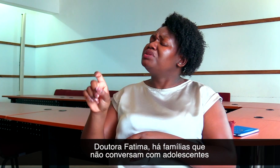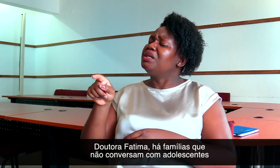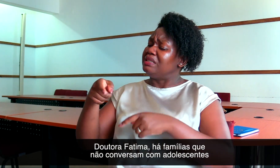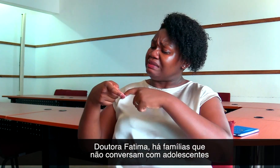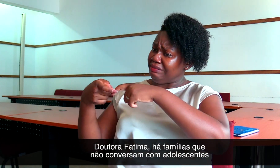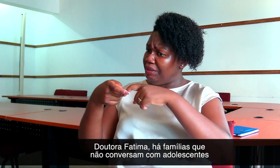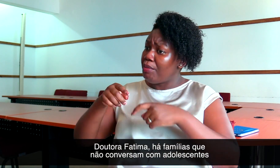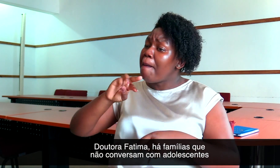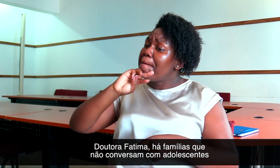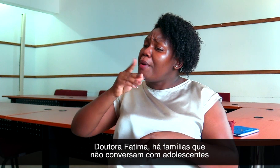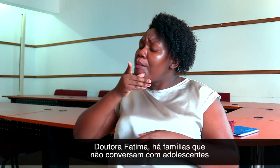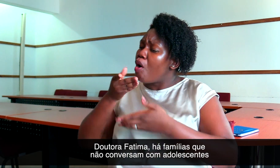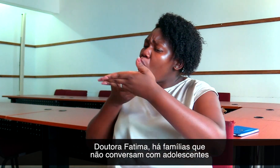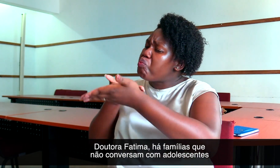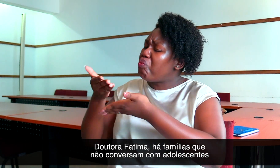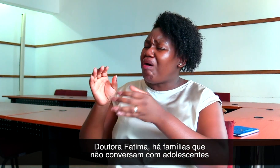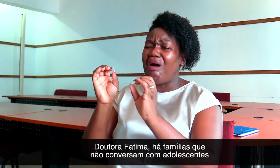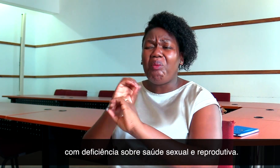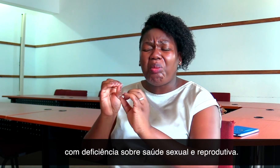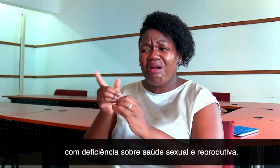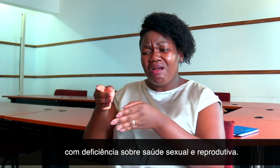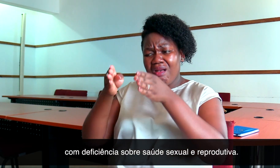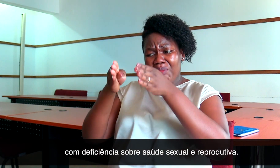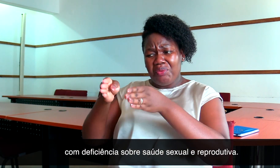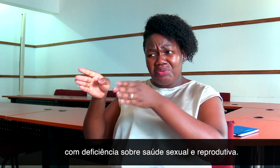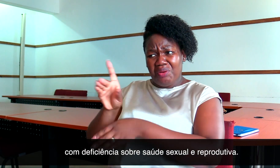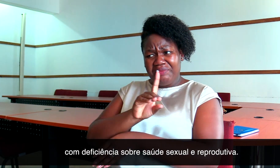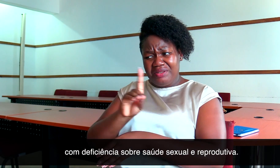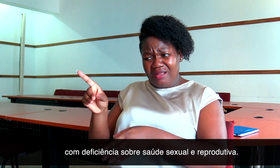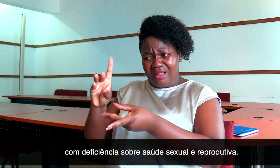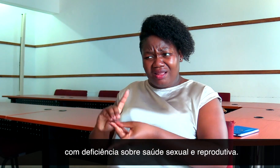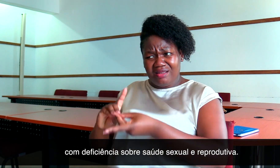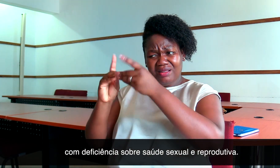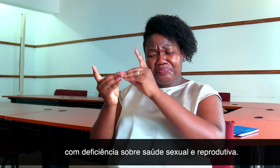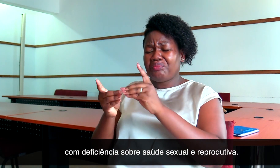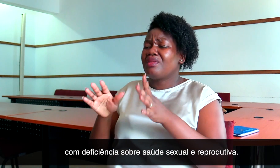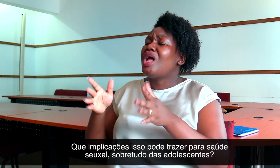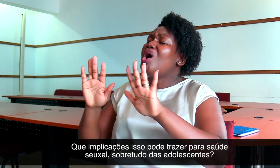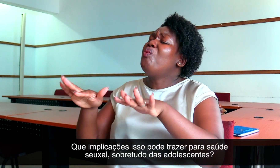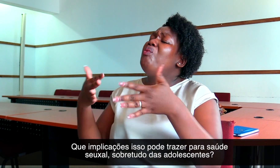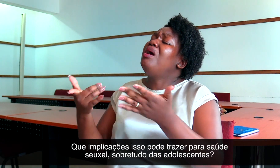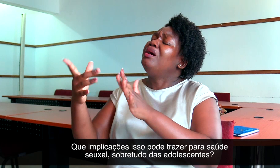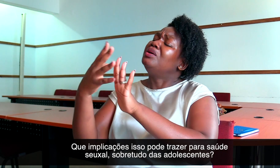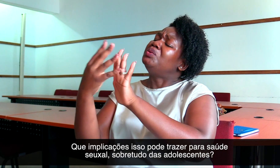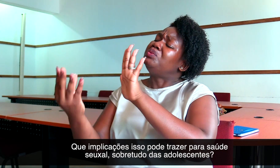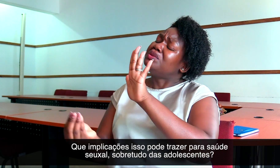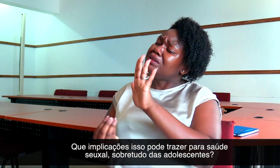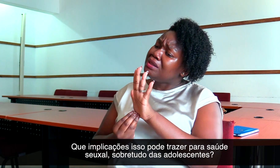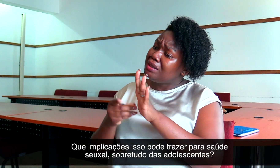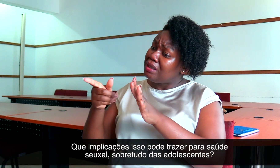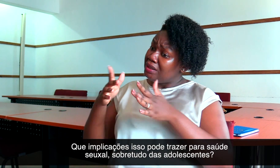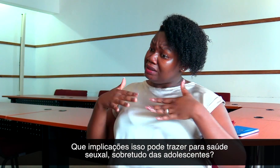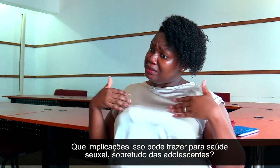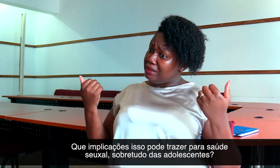Doutora Fátima, há famílias que não conversam com adolescentes com deficiência sobre a saúde sexual e reprodutiva. Que implicações isto